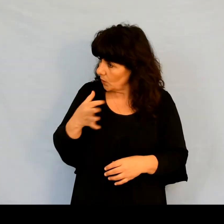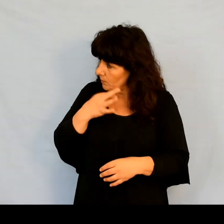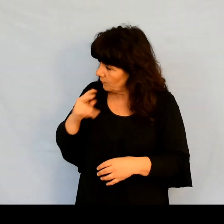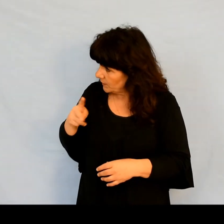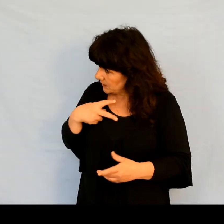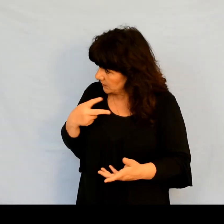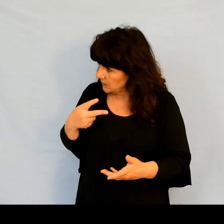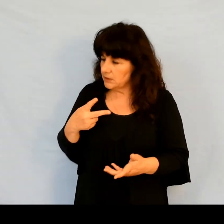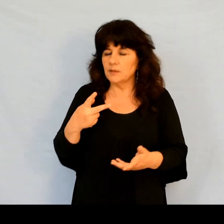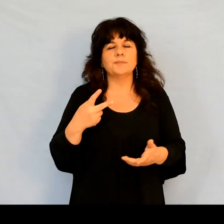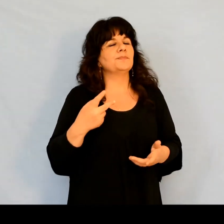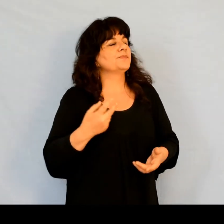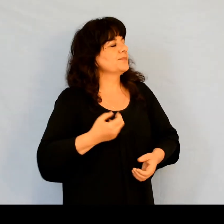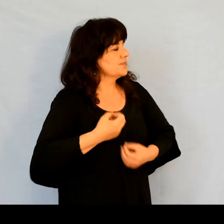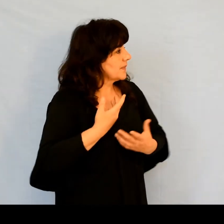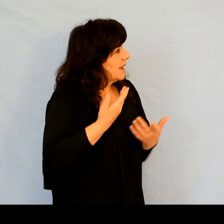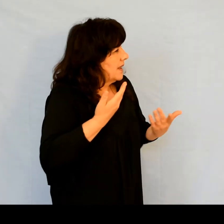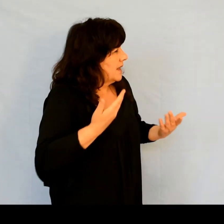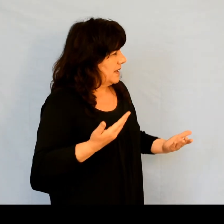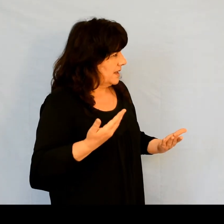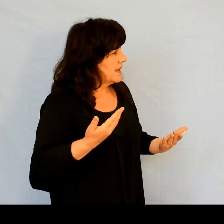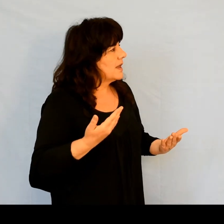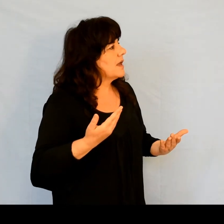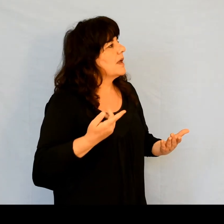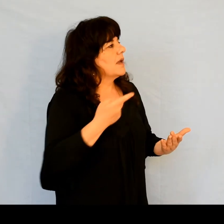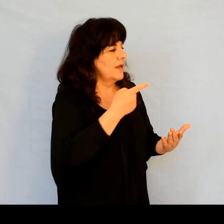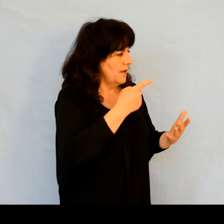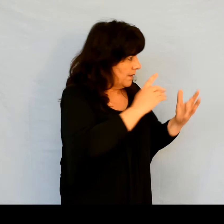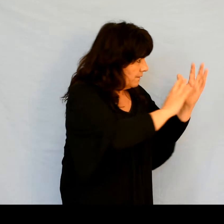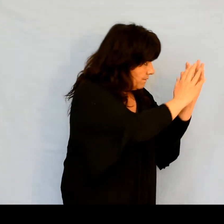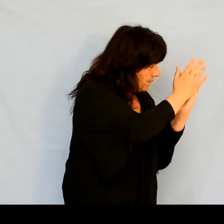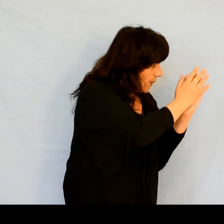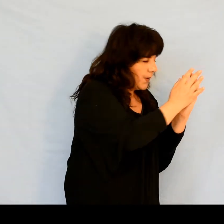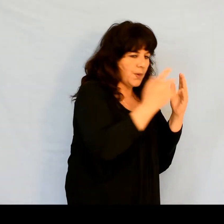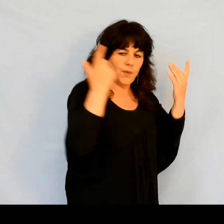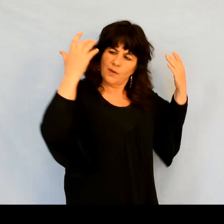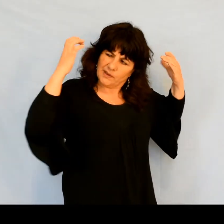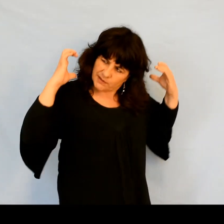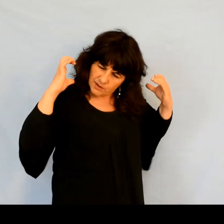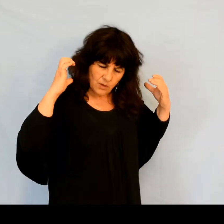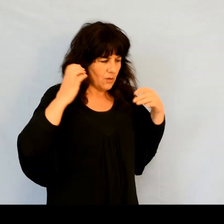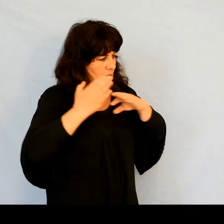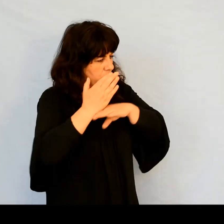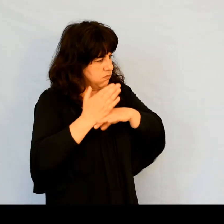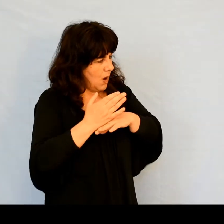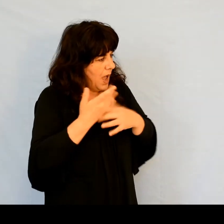reprit, « Voilà, le feu et le bois, mais où est l'agneau pour l'holocauste ?»